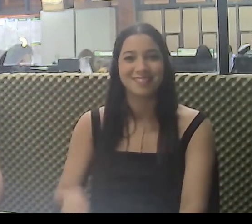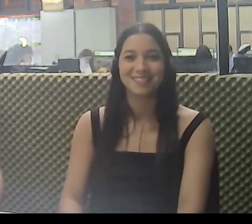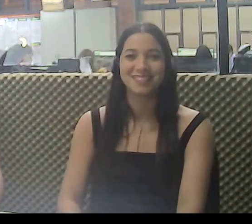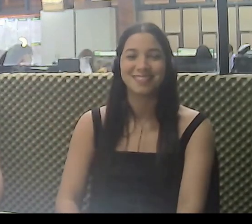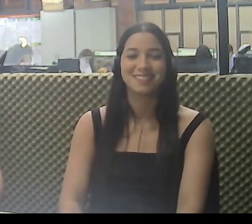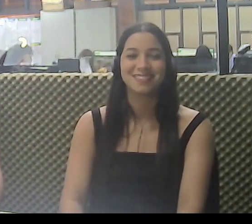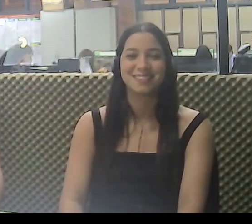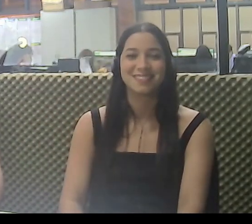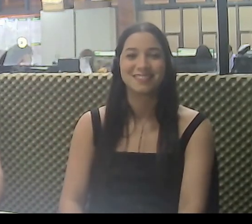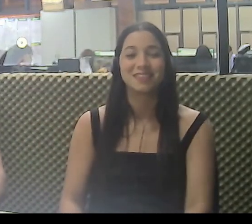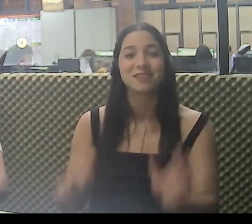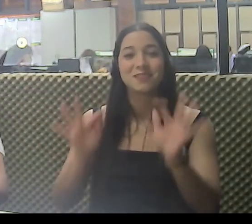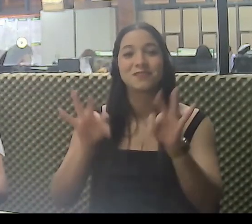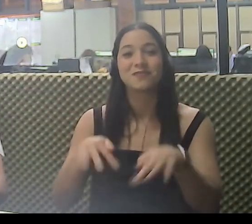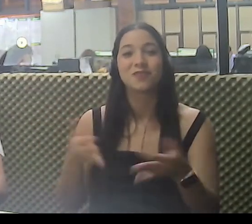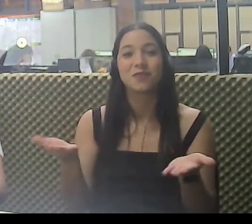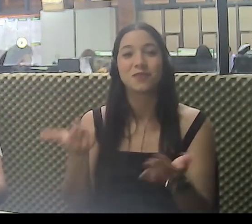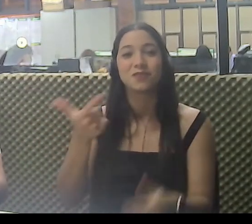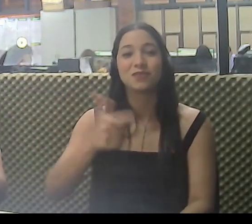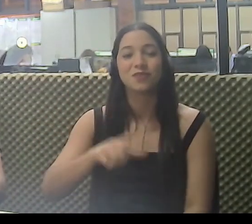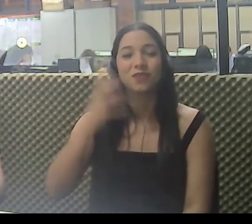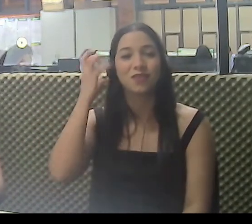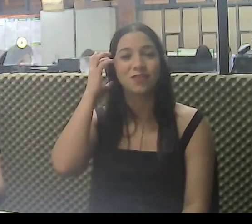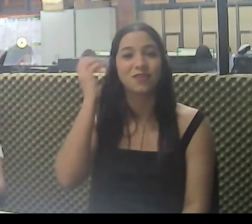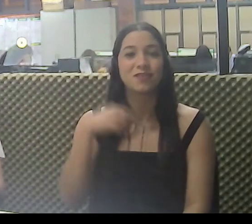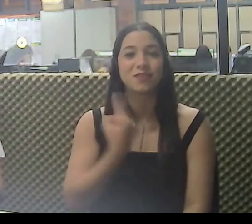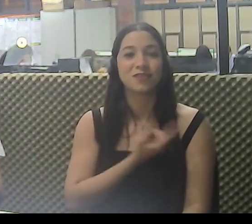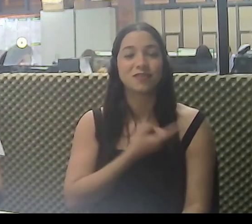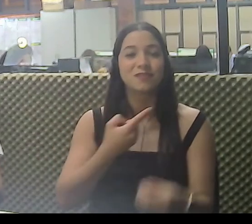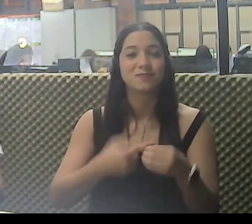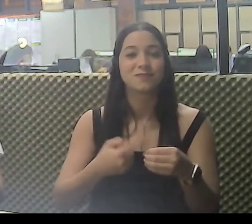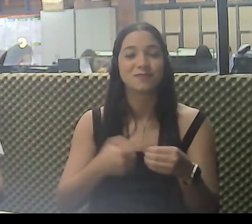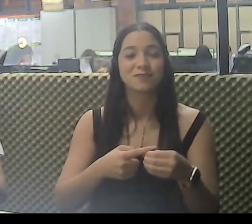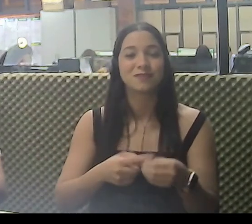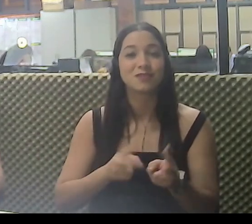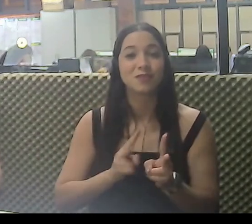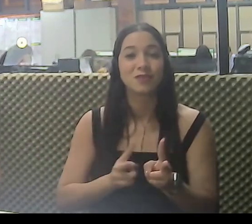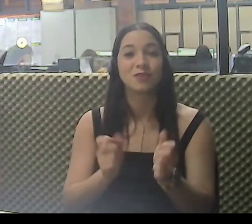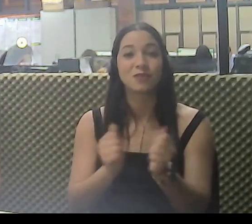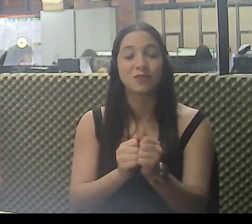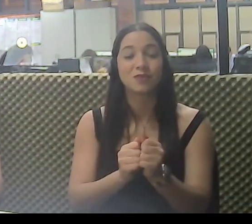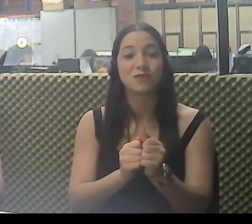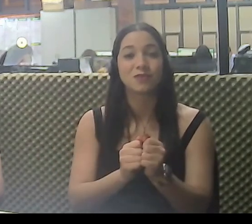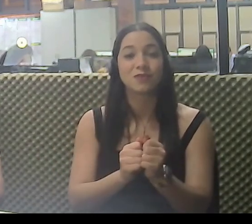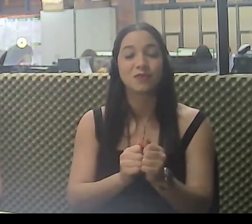próxima. Fica por aqui mais uma edição do programa da Rádio Nossa Cidade.